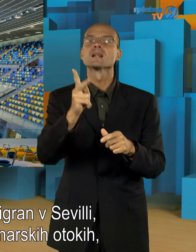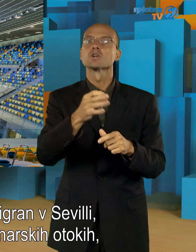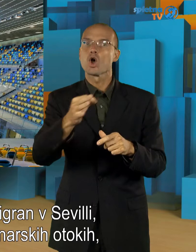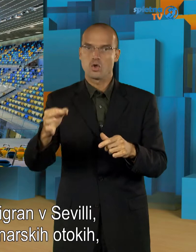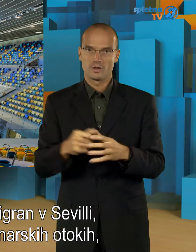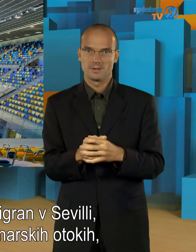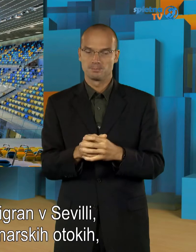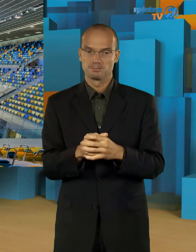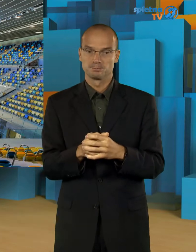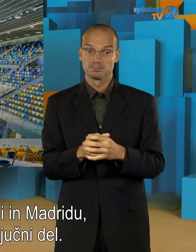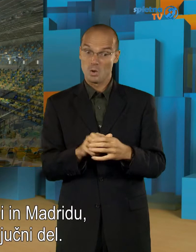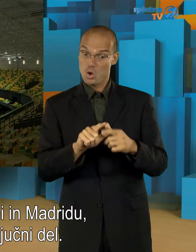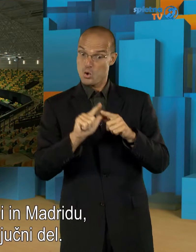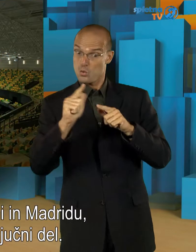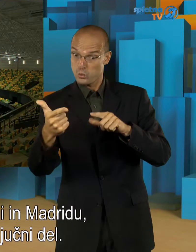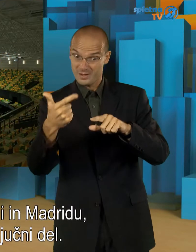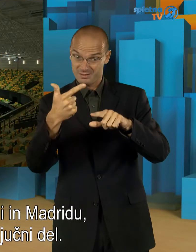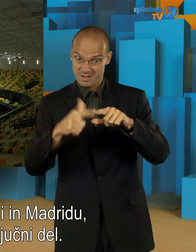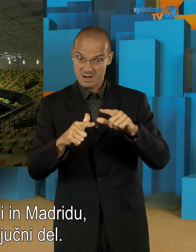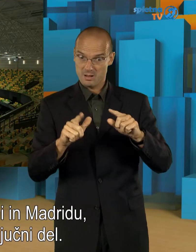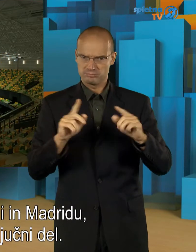in Madridu, ki bo gostil tudi zaključni del.